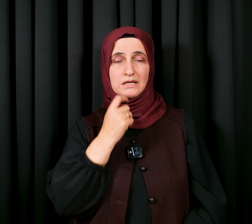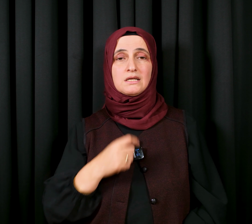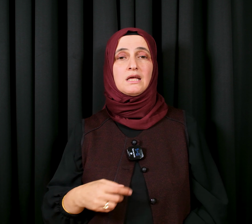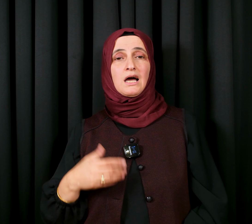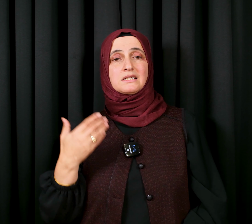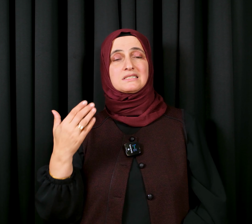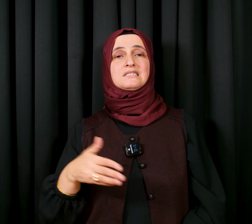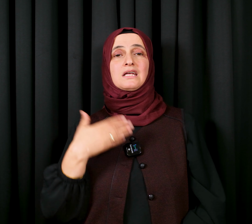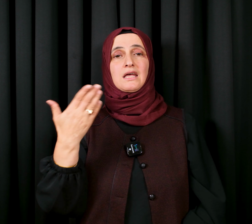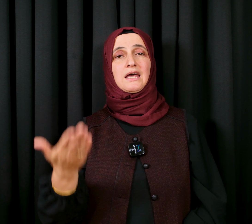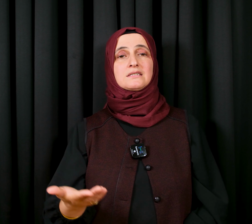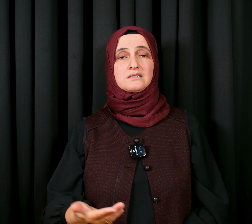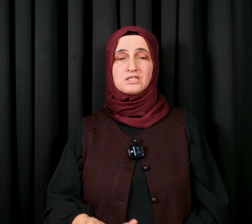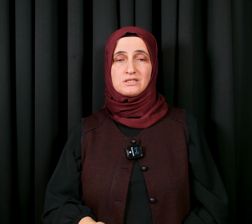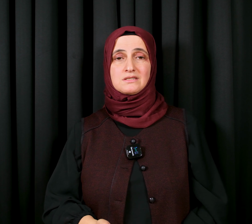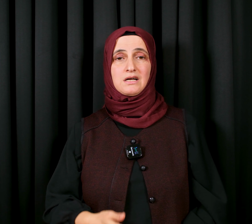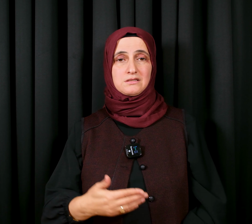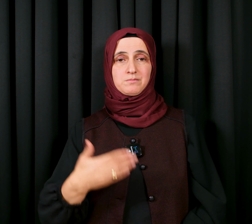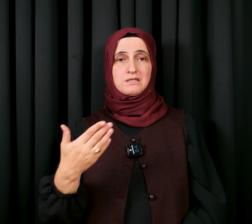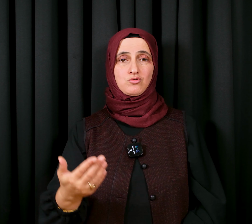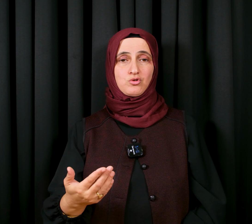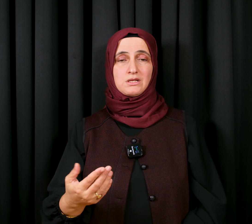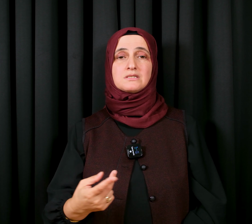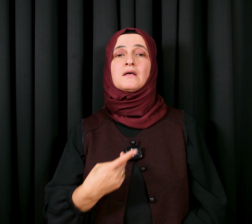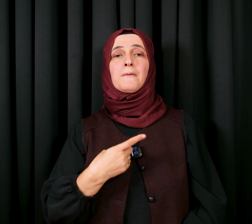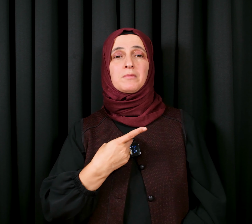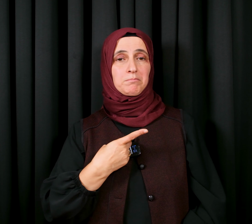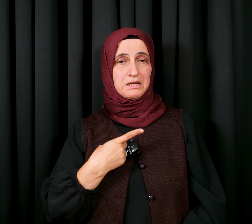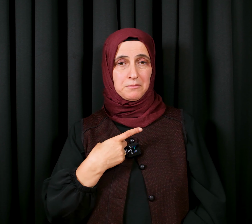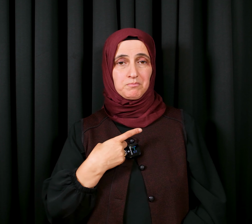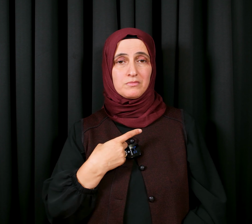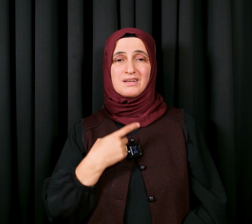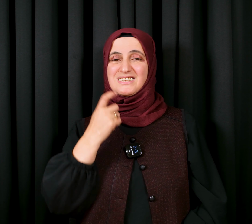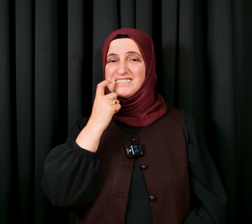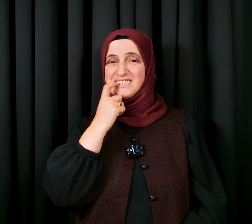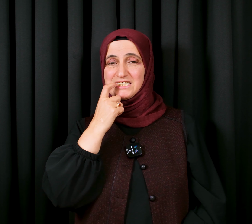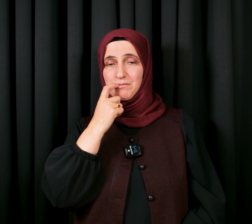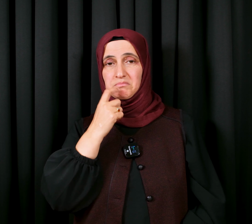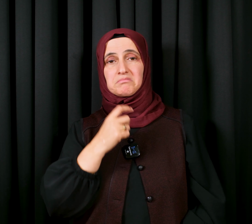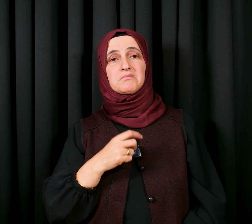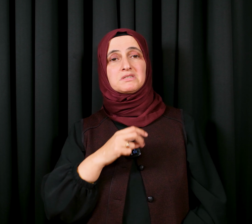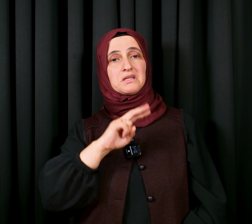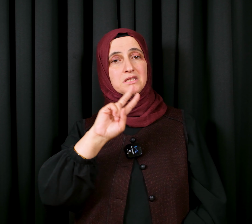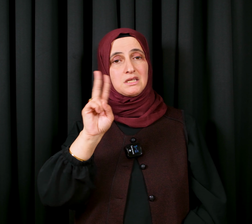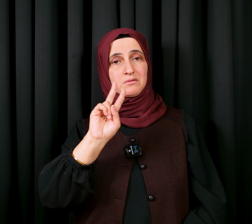Hani siz de eğer yaşınızı anlatmak istiyorsanız benim, yaşım, 20